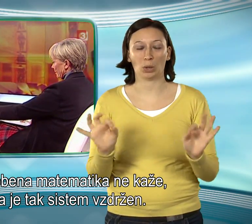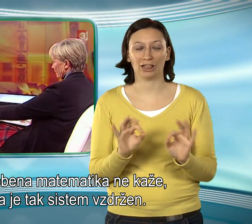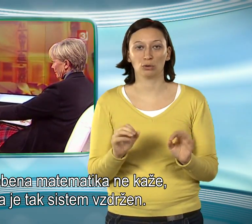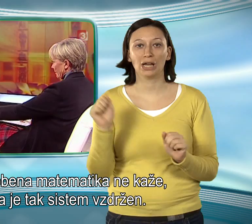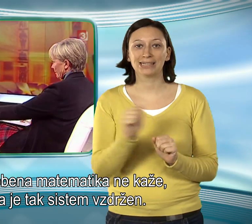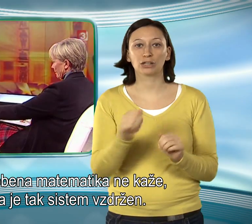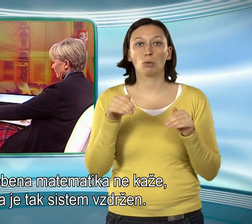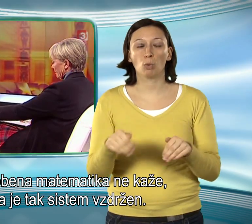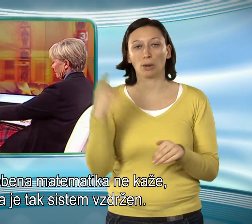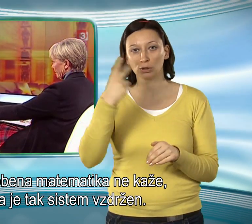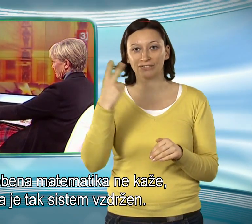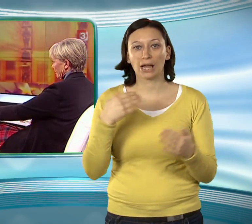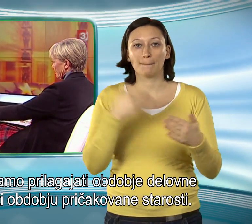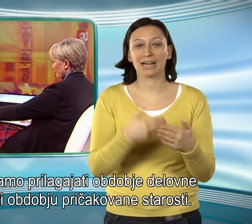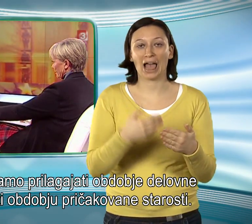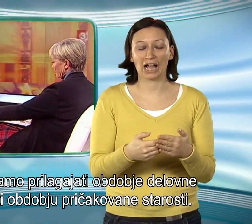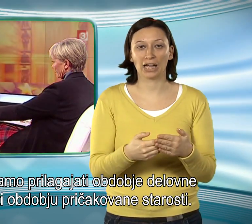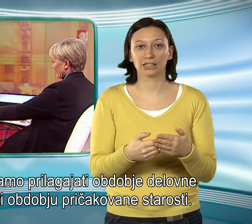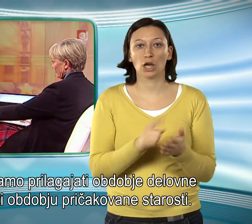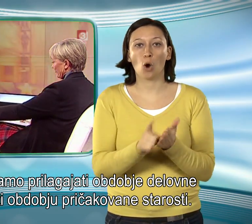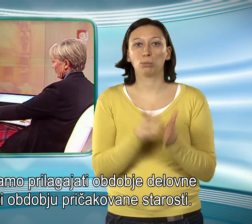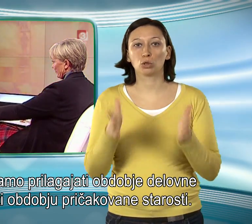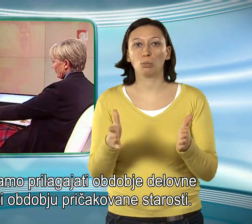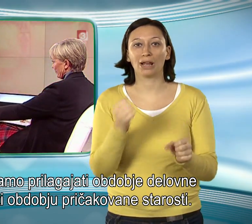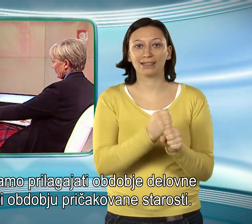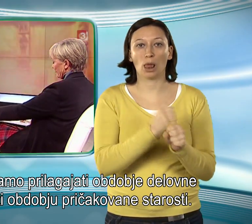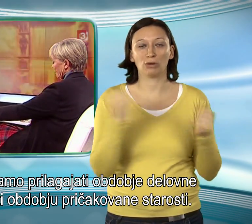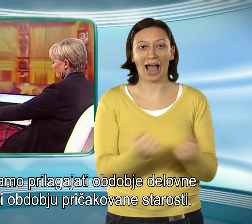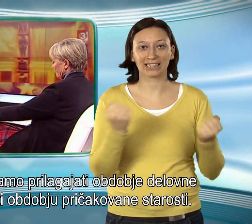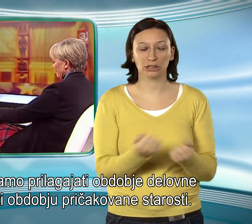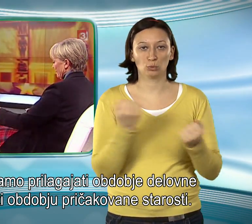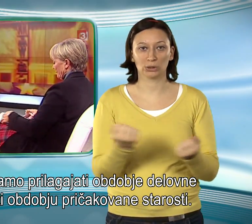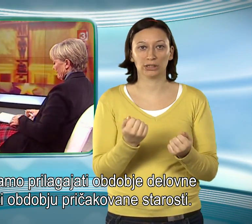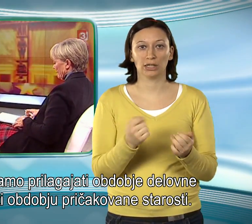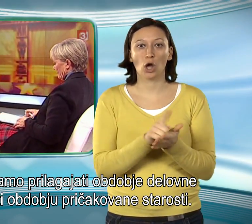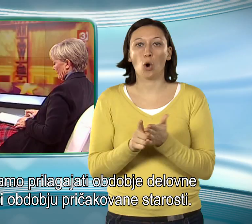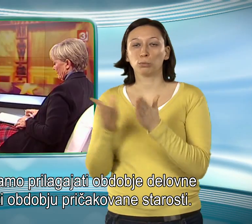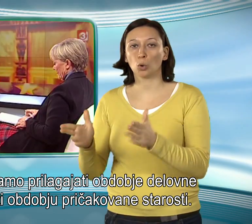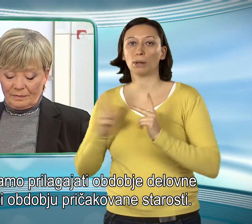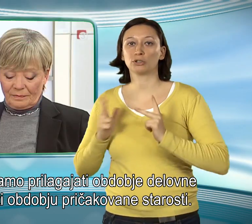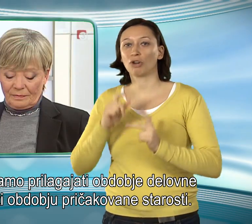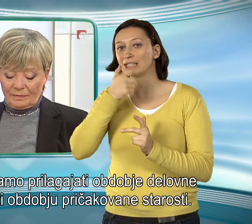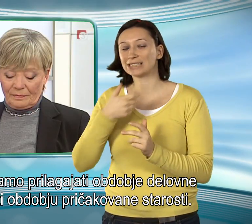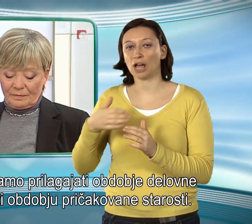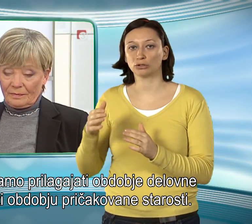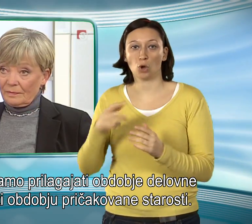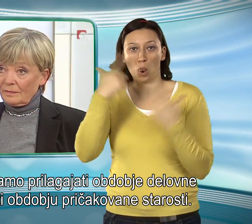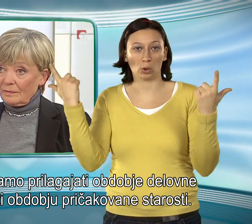tak sistem vzdržen. Zato moramo seveda prilagajati obdobje delovne aktivnosti obdobju pričakovane